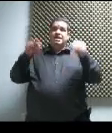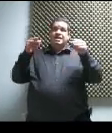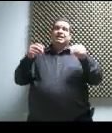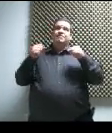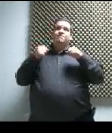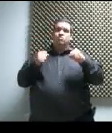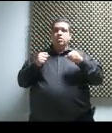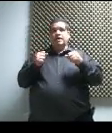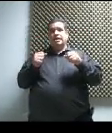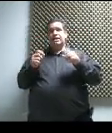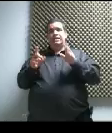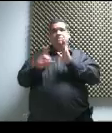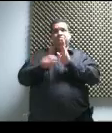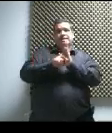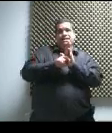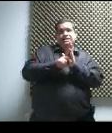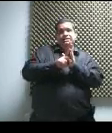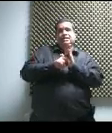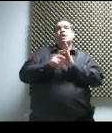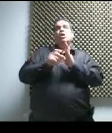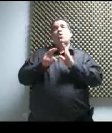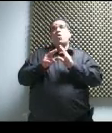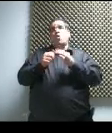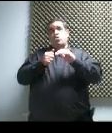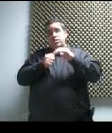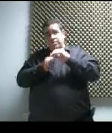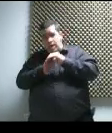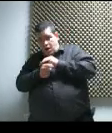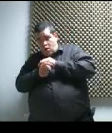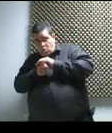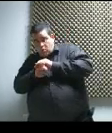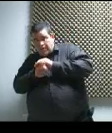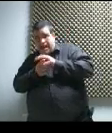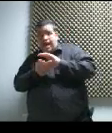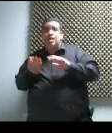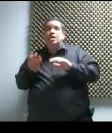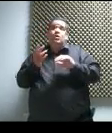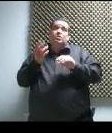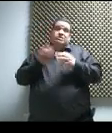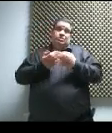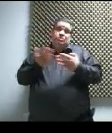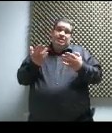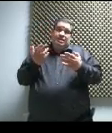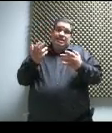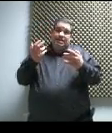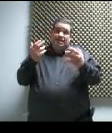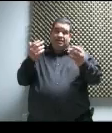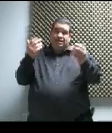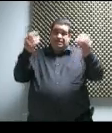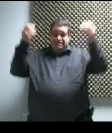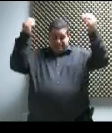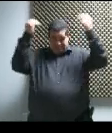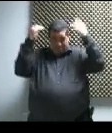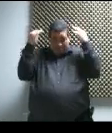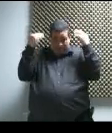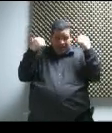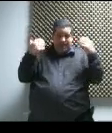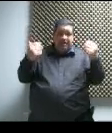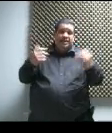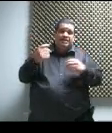lo importante siempre es meterse debajo de algo, porque tú no sabes exactamente si algo que tú tengas encima te vaya a caer. ¿Y si estás durmiendo?